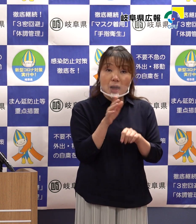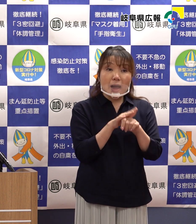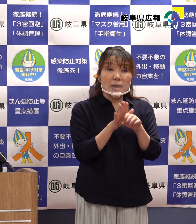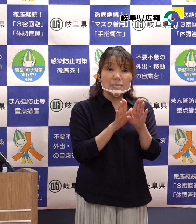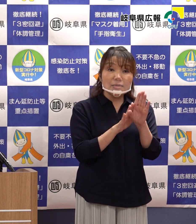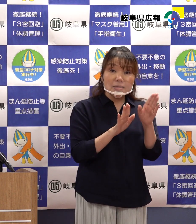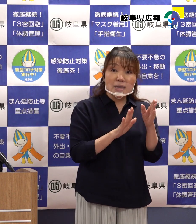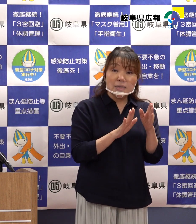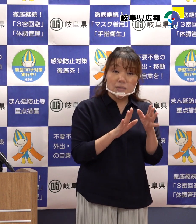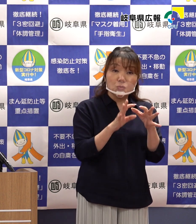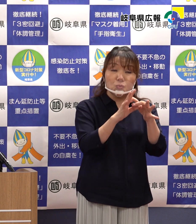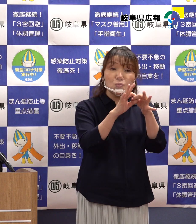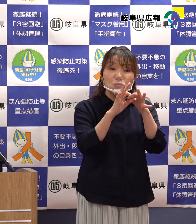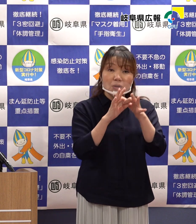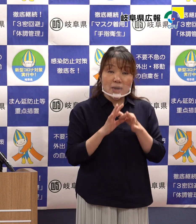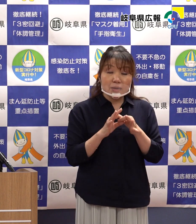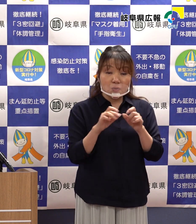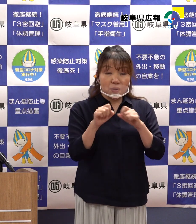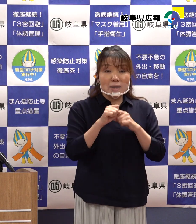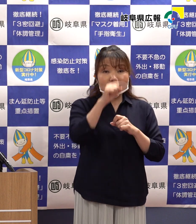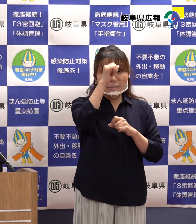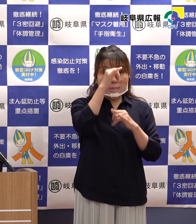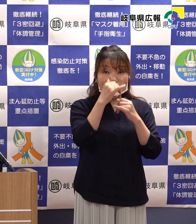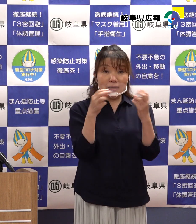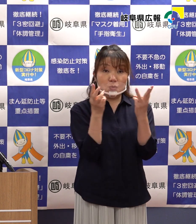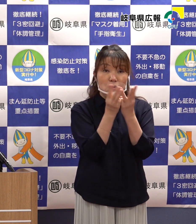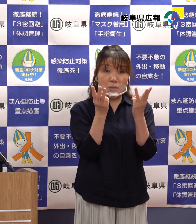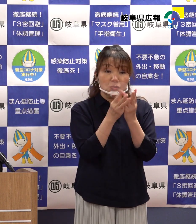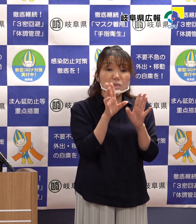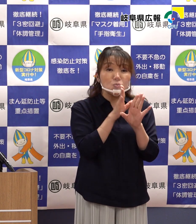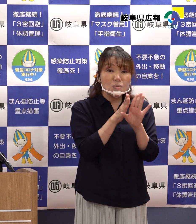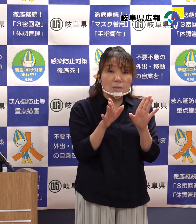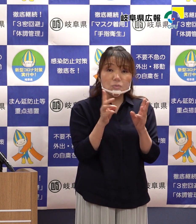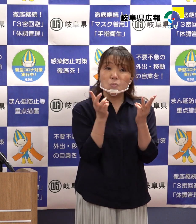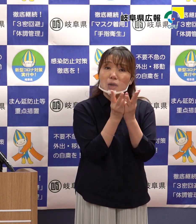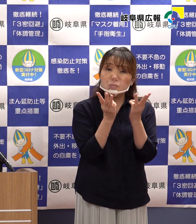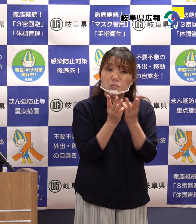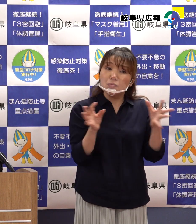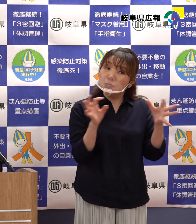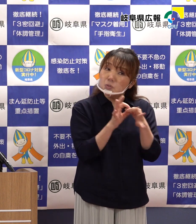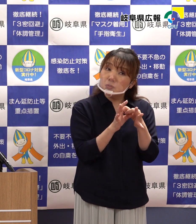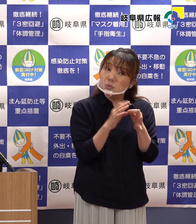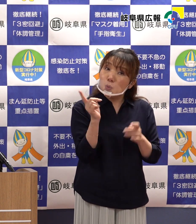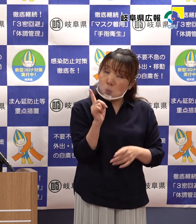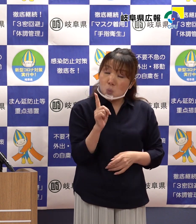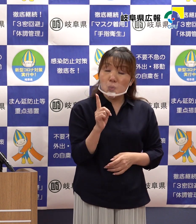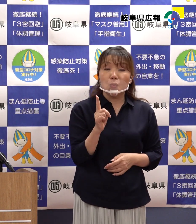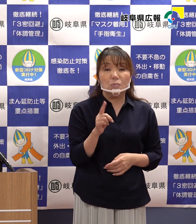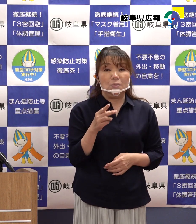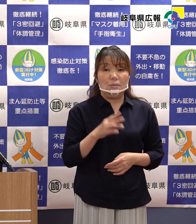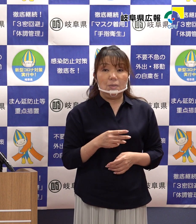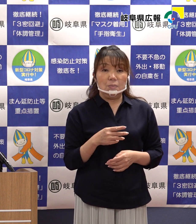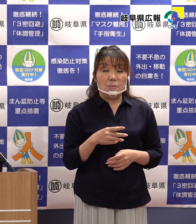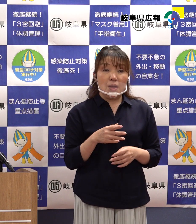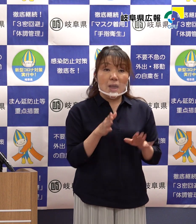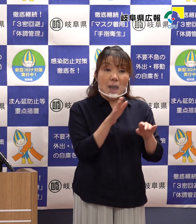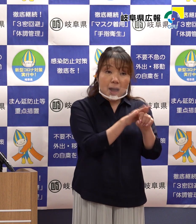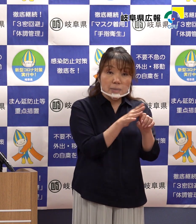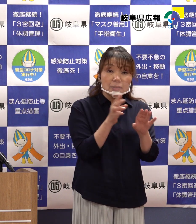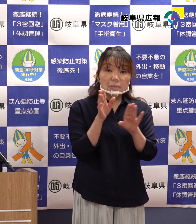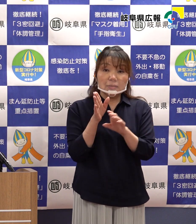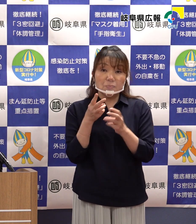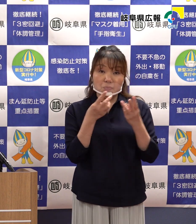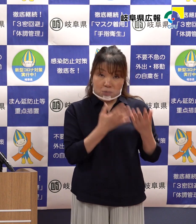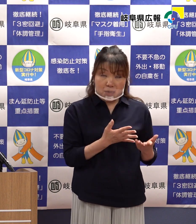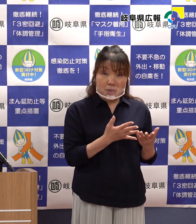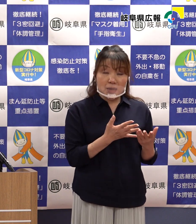来の感染が岐阜にどう来るかということも、ずっと見てきているわけでありますし、しばしば愛知県、三重県とも一緒